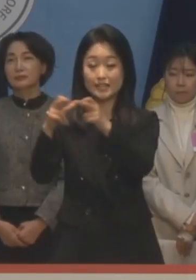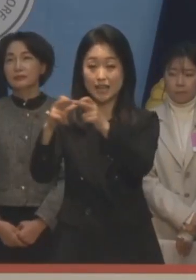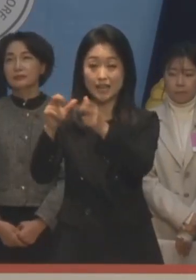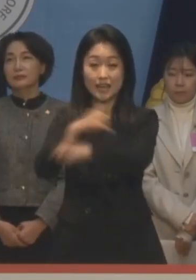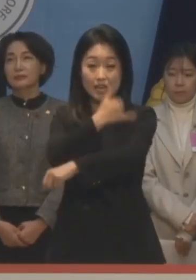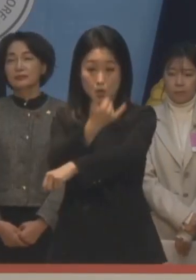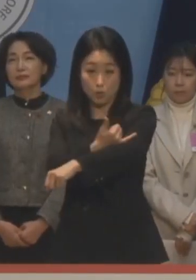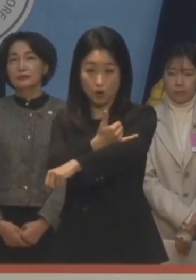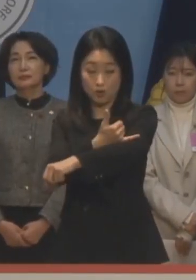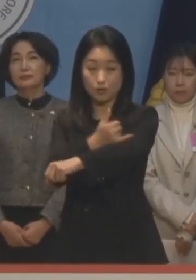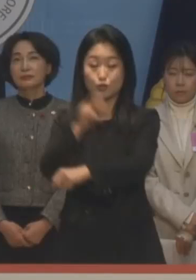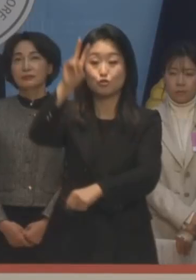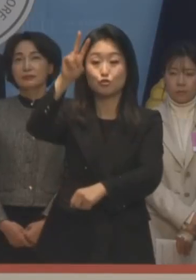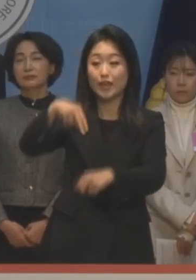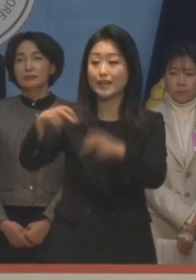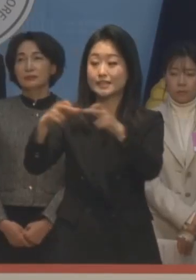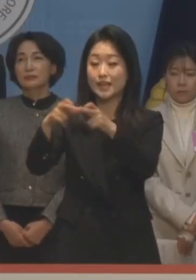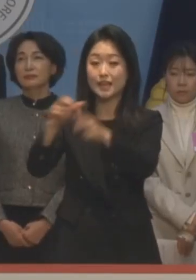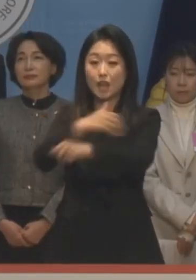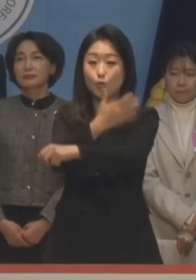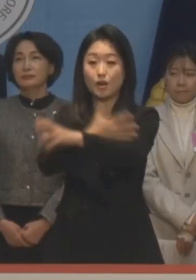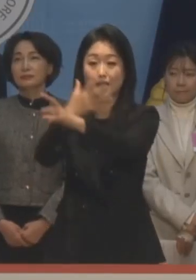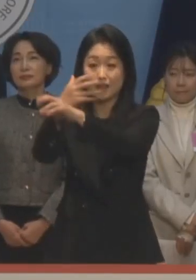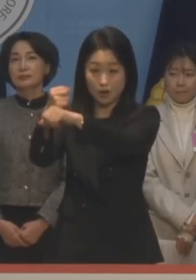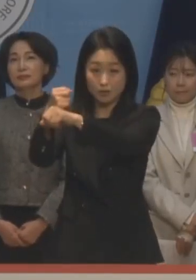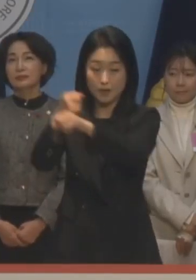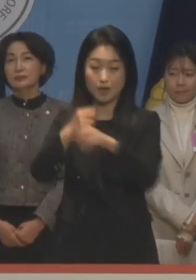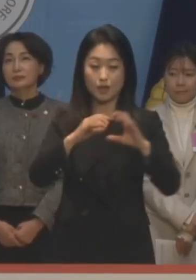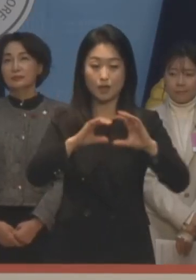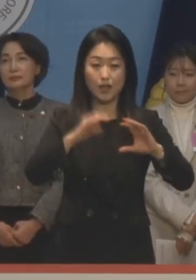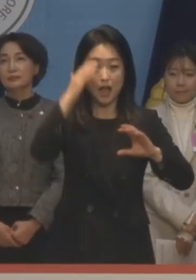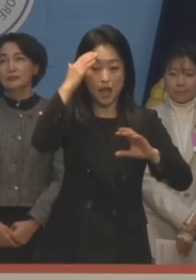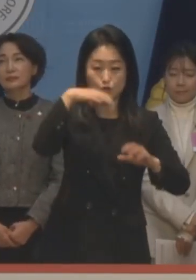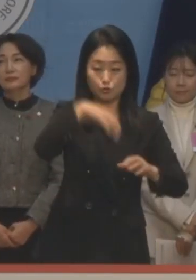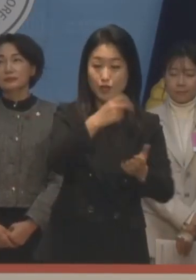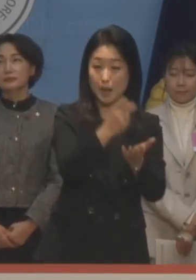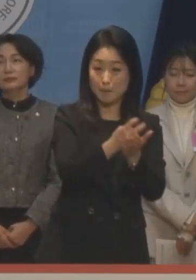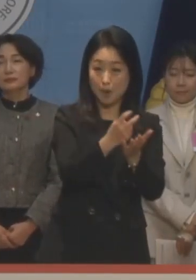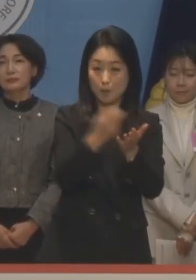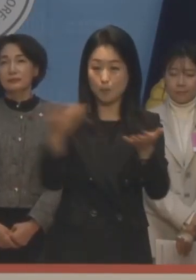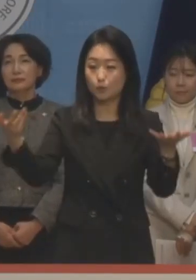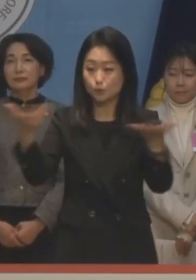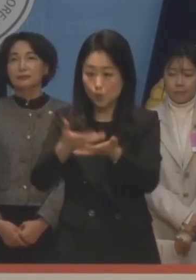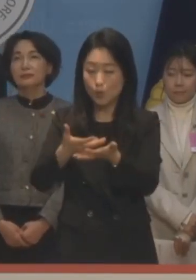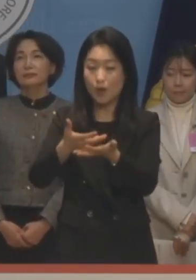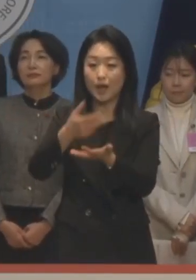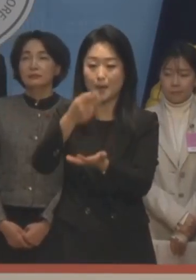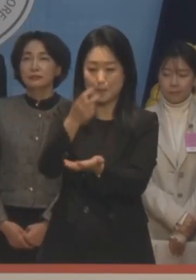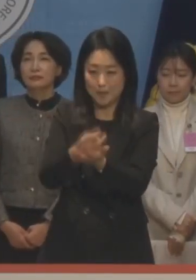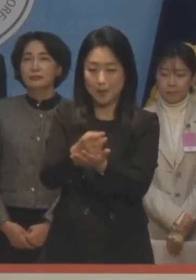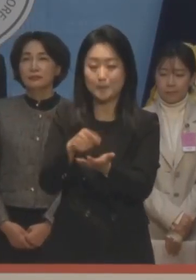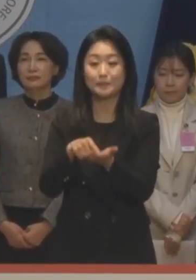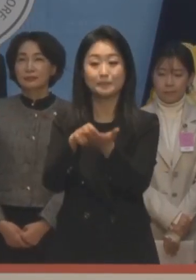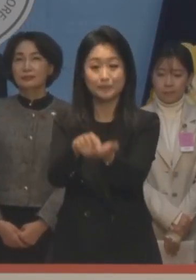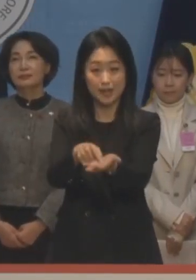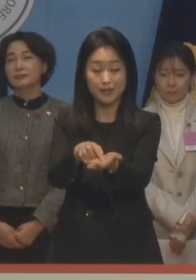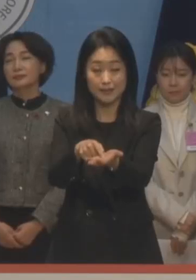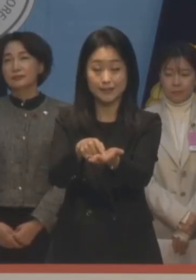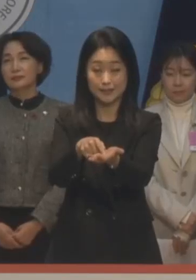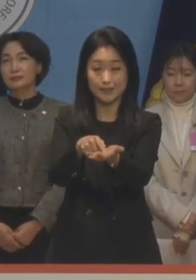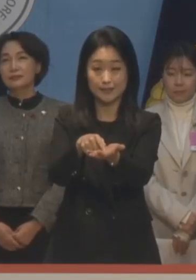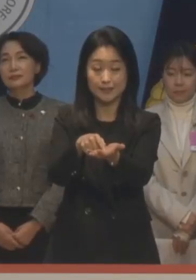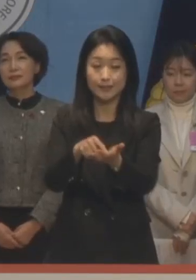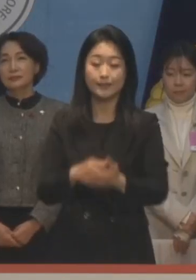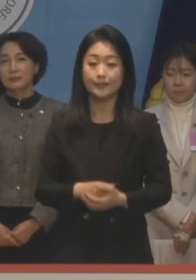국제장애인인권규범인 유엔 장애인 권리 협약과의 국내법 조화를 위한 세트법 공동대표 발의 기자회견을 시작하겠습니다.